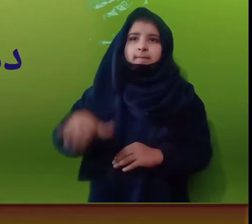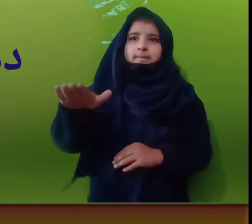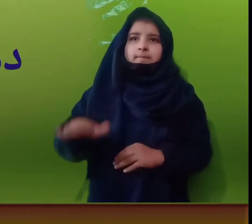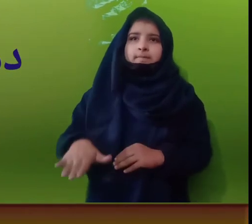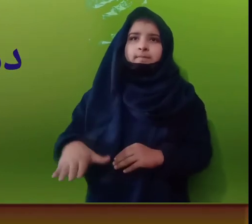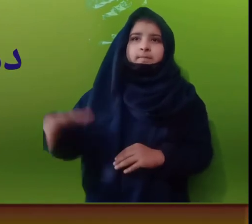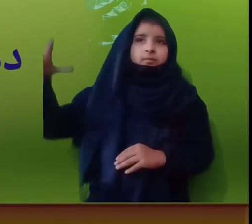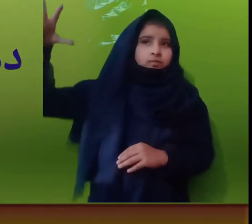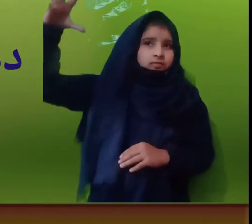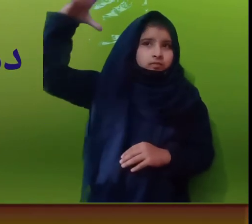धूप।